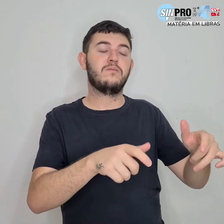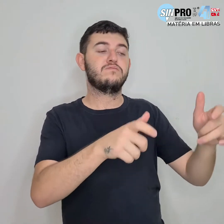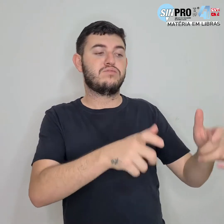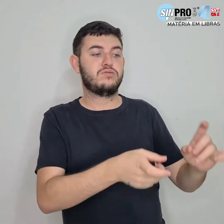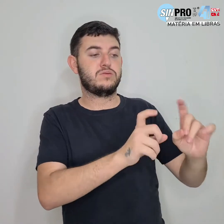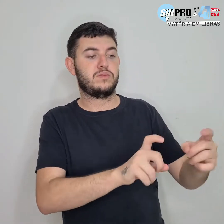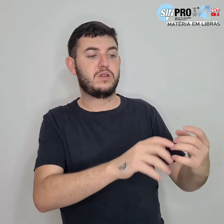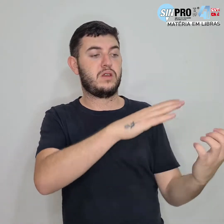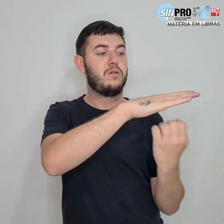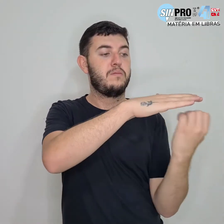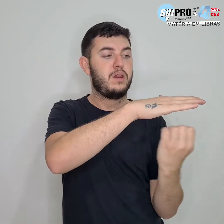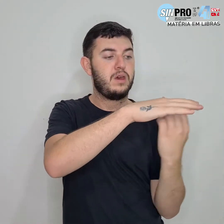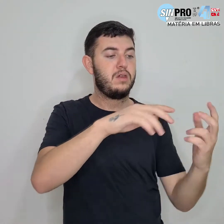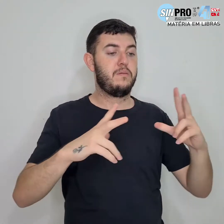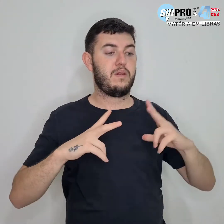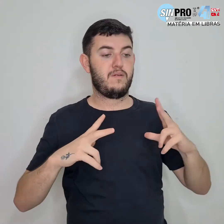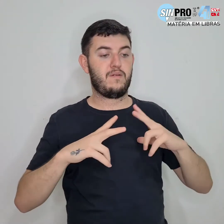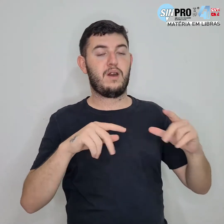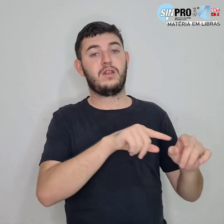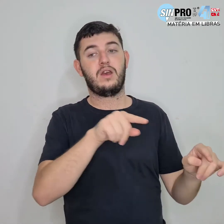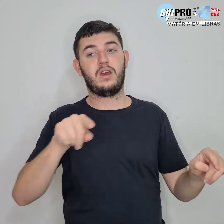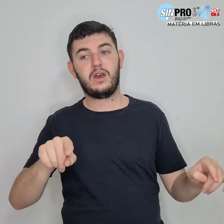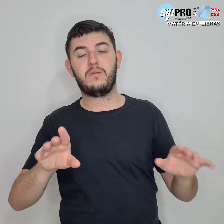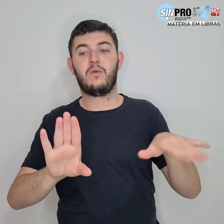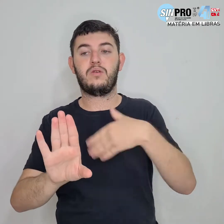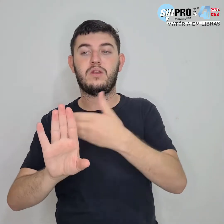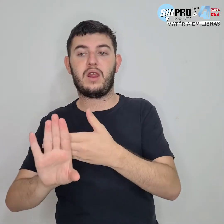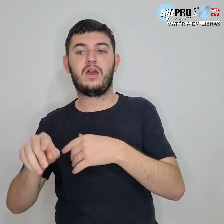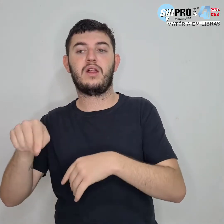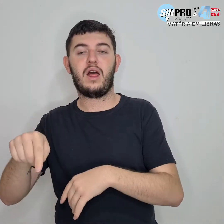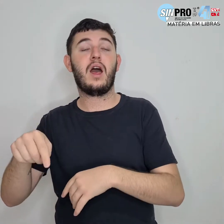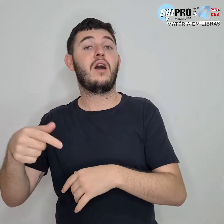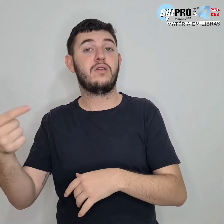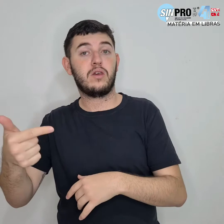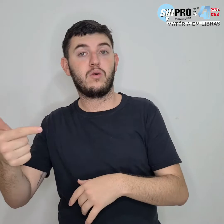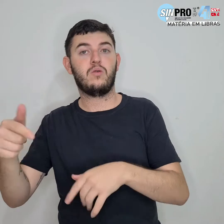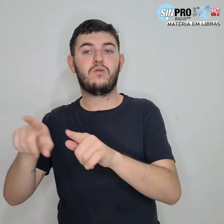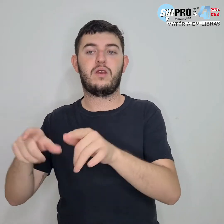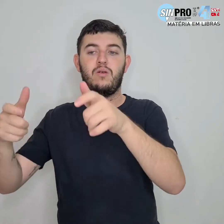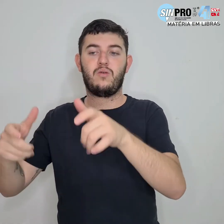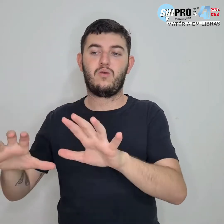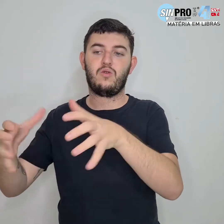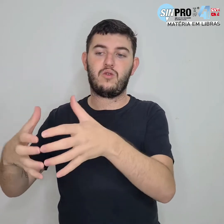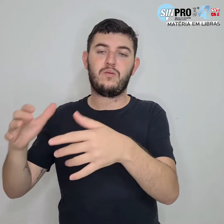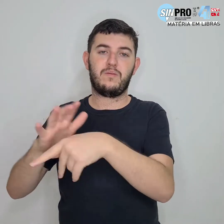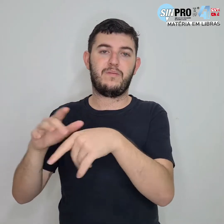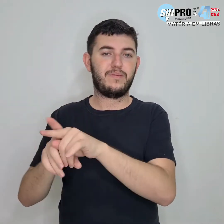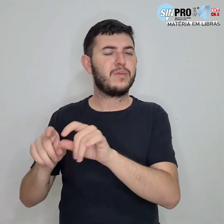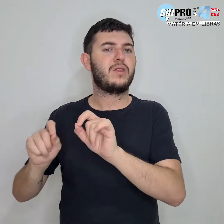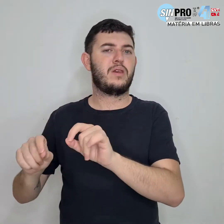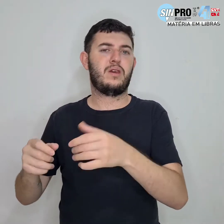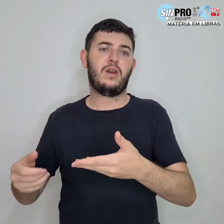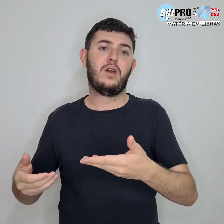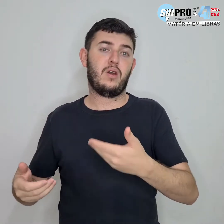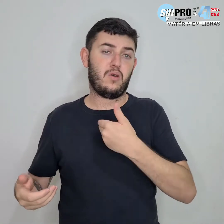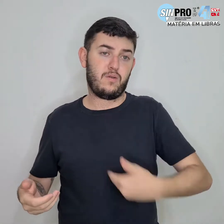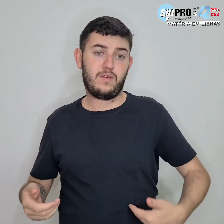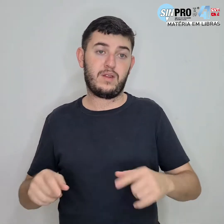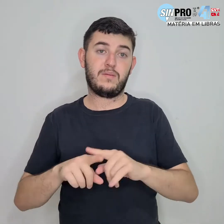administração pública, explicou o advogado e assessor da liderança do PT no Senado Federal, Marcos Rogério, em